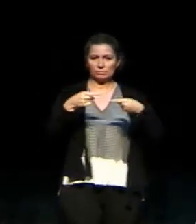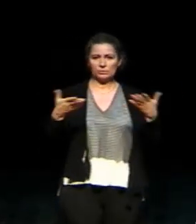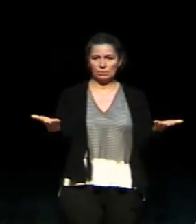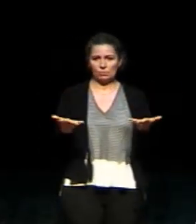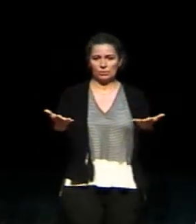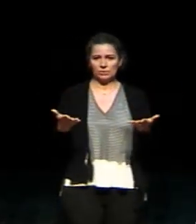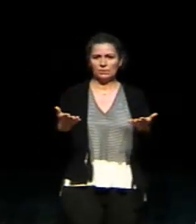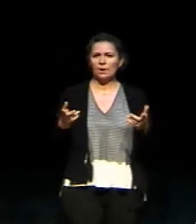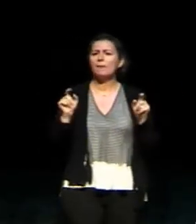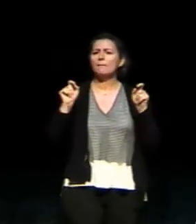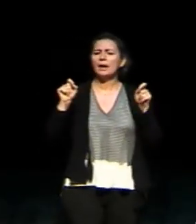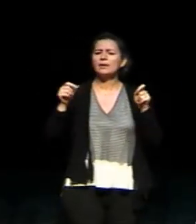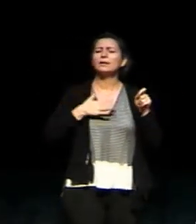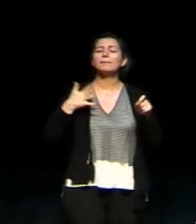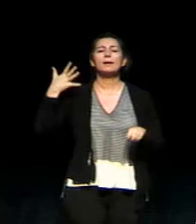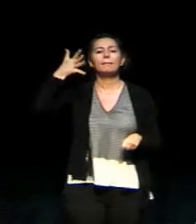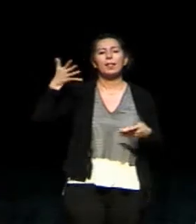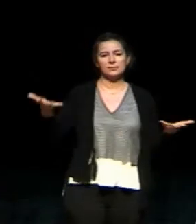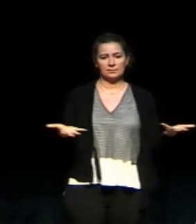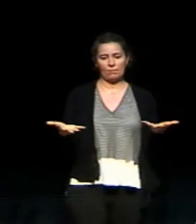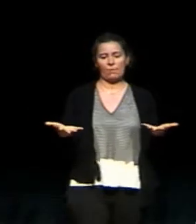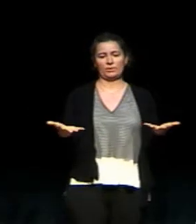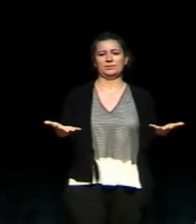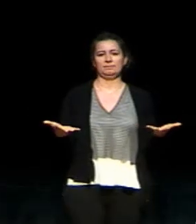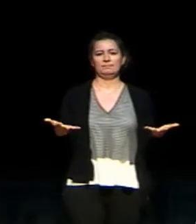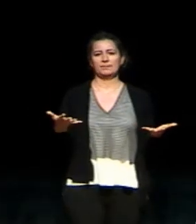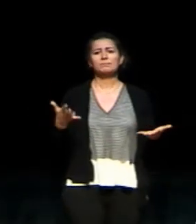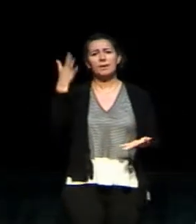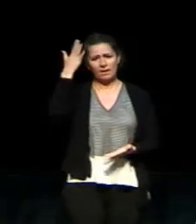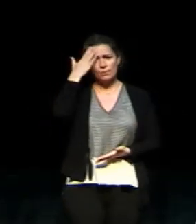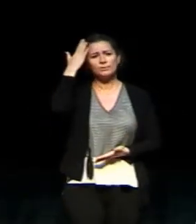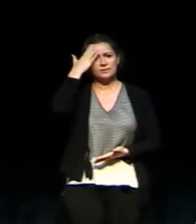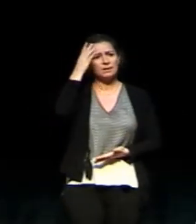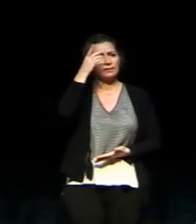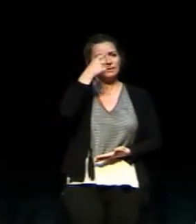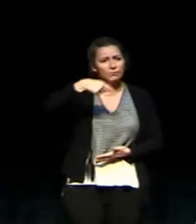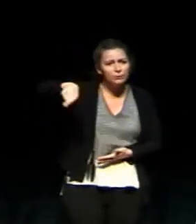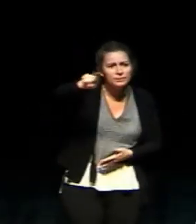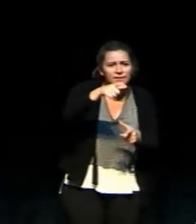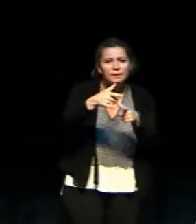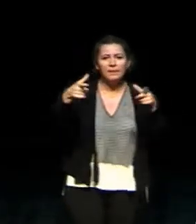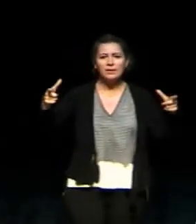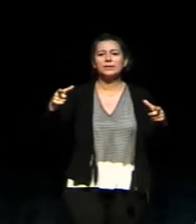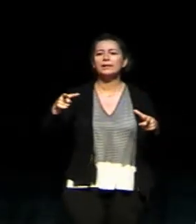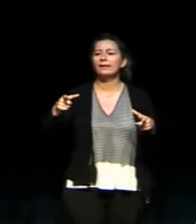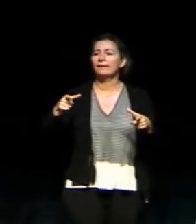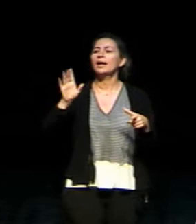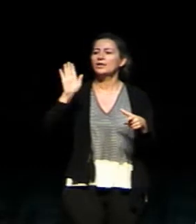as metodologias, a forma de ensinar não tem mudado, mesmo depois da formação do Letras Libras licenciatura.